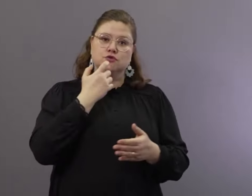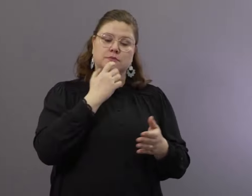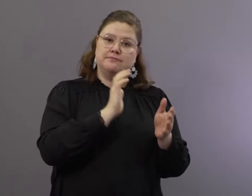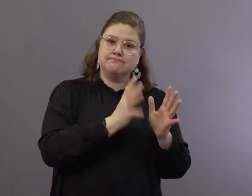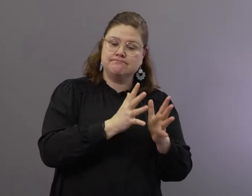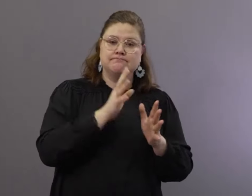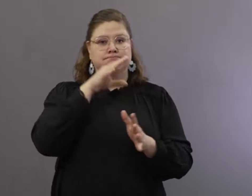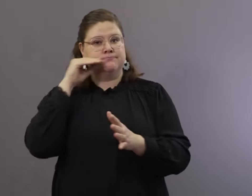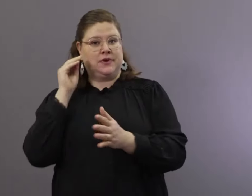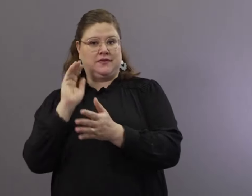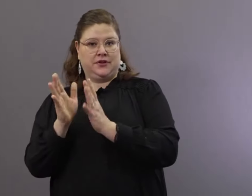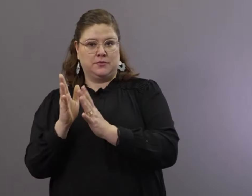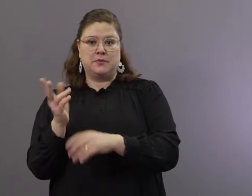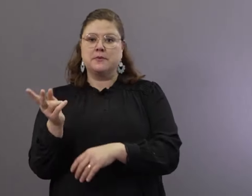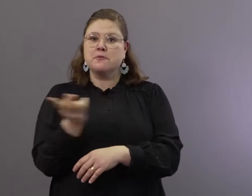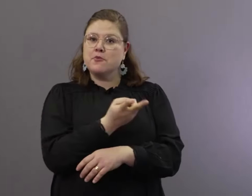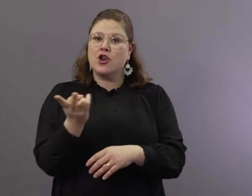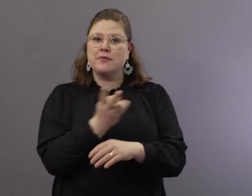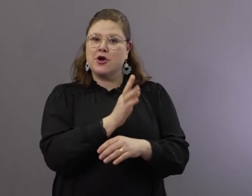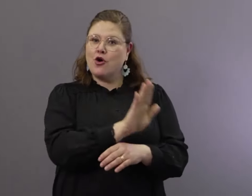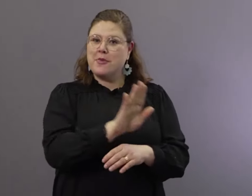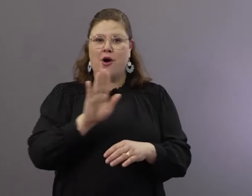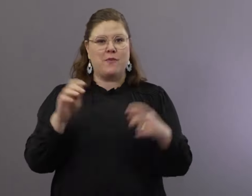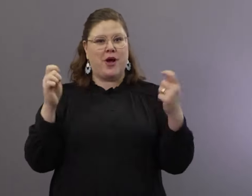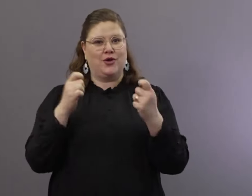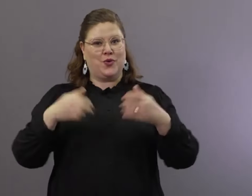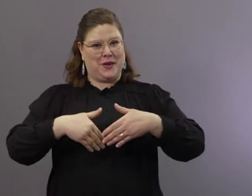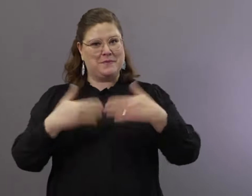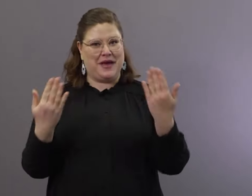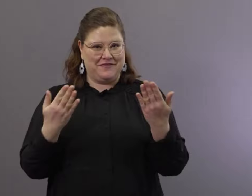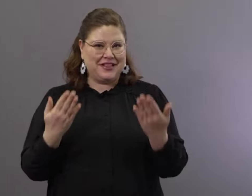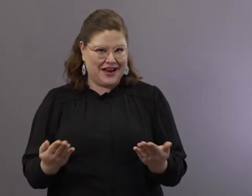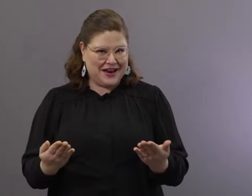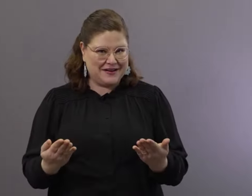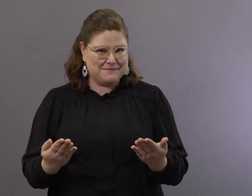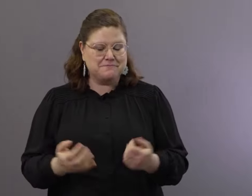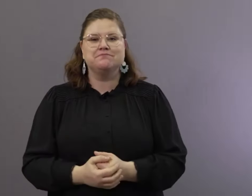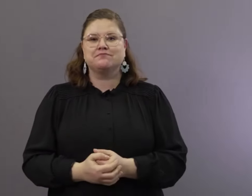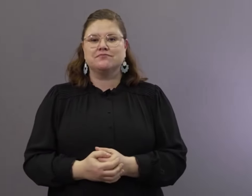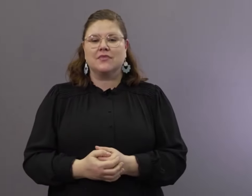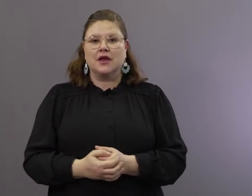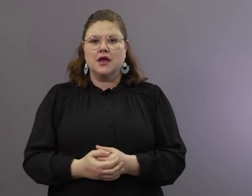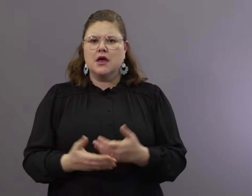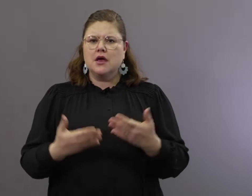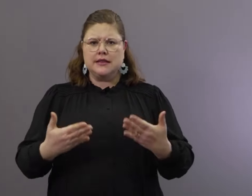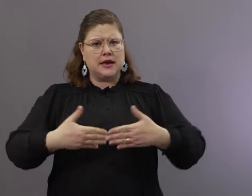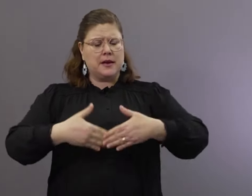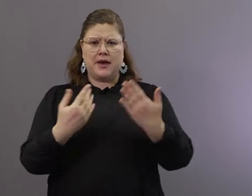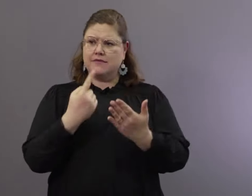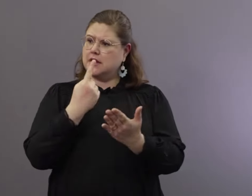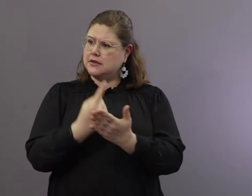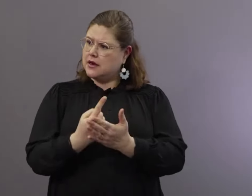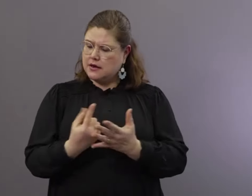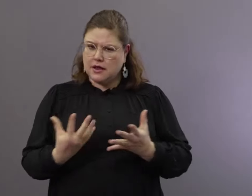ruotsalaisen viittomakielen juhlapäivä. Tänä päivänä on tärkeää, että nostamme